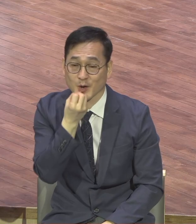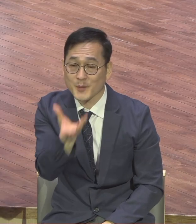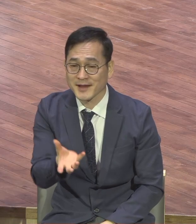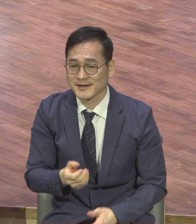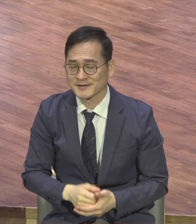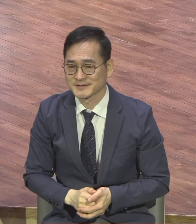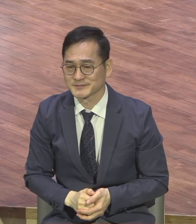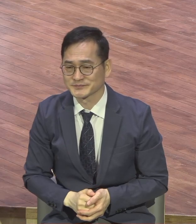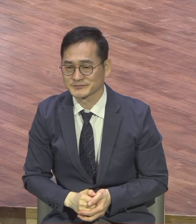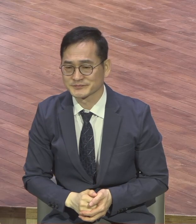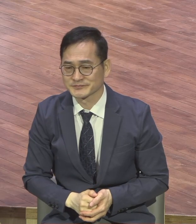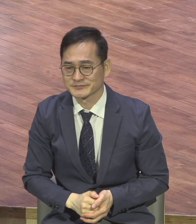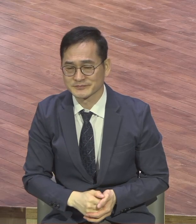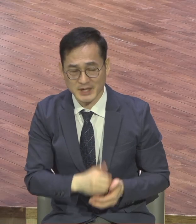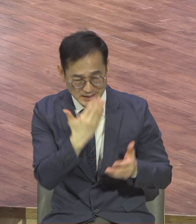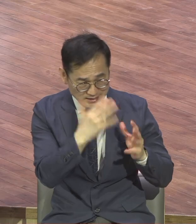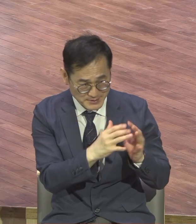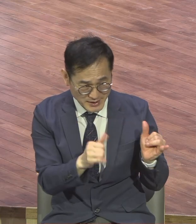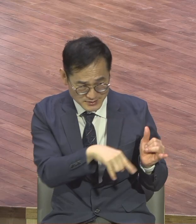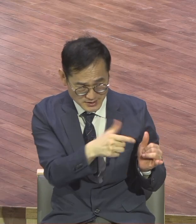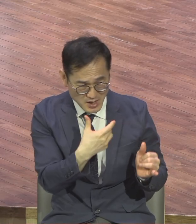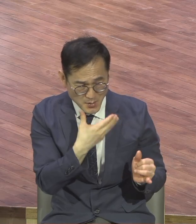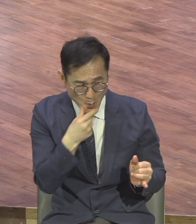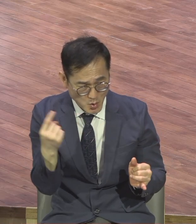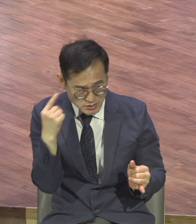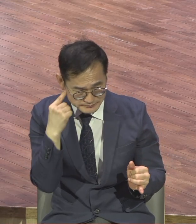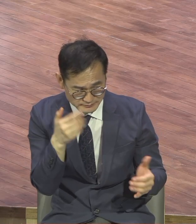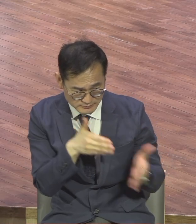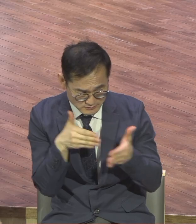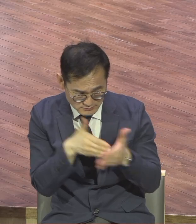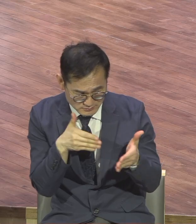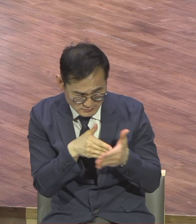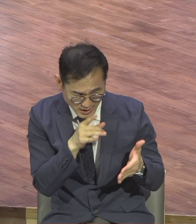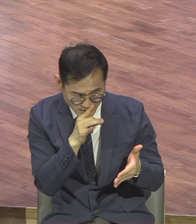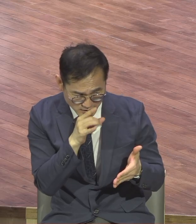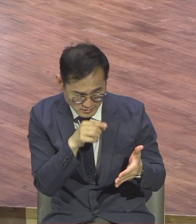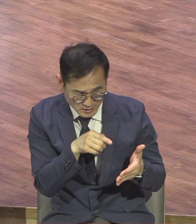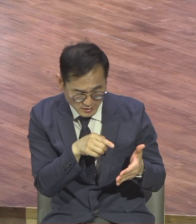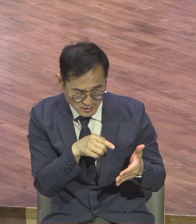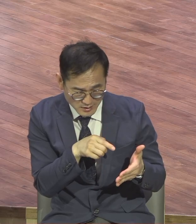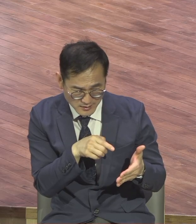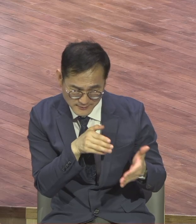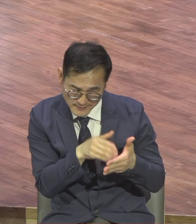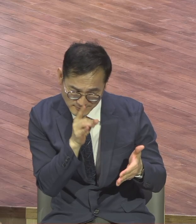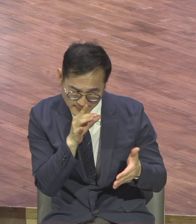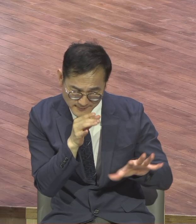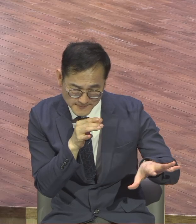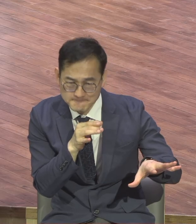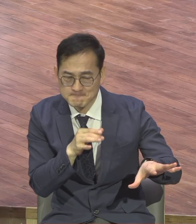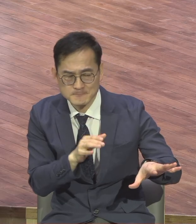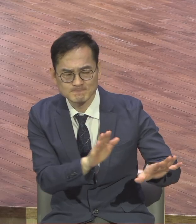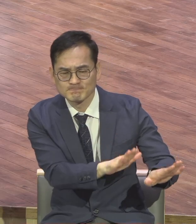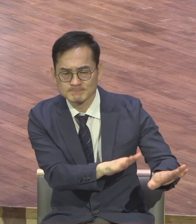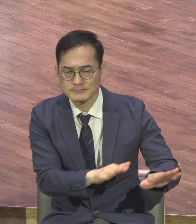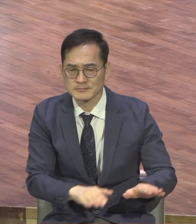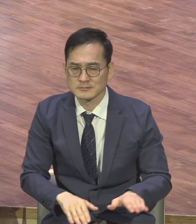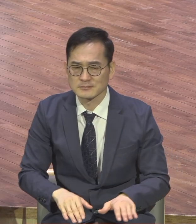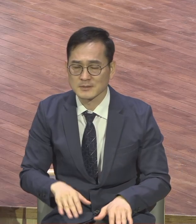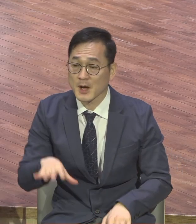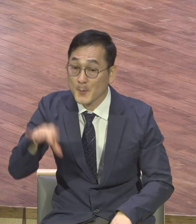이스라엘 백성들의 복음 거부는 놀랍게도 이방인의 구원 시간표로